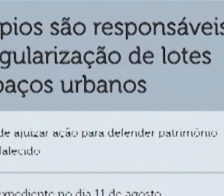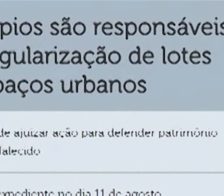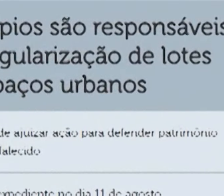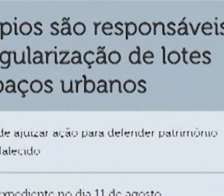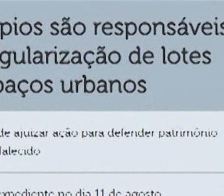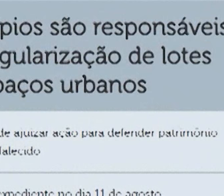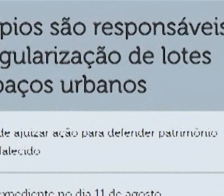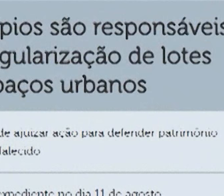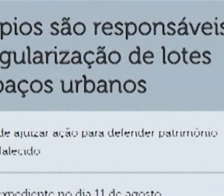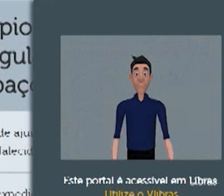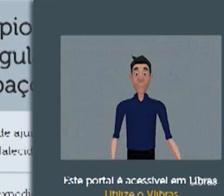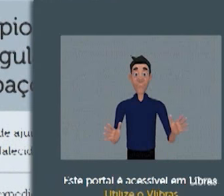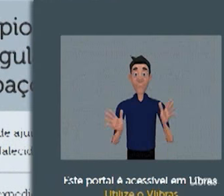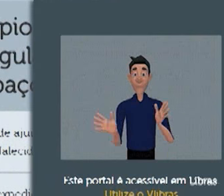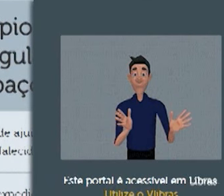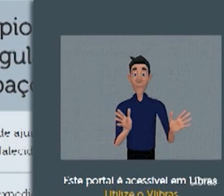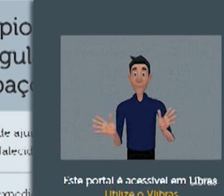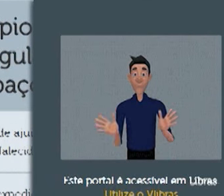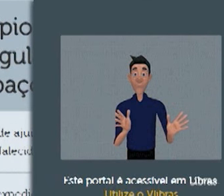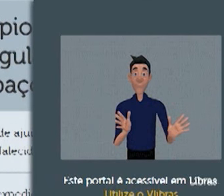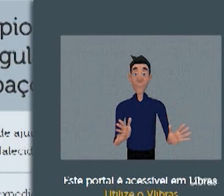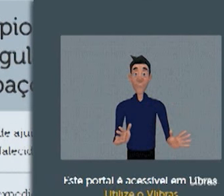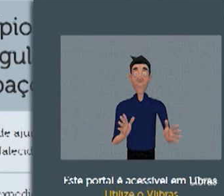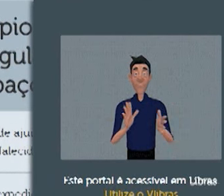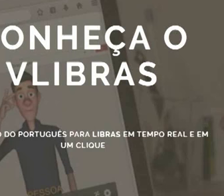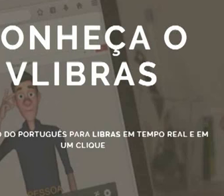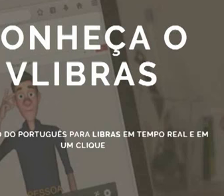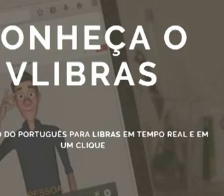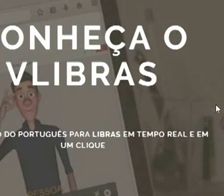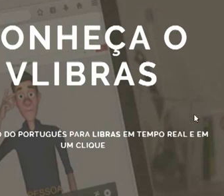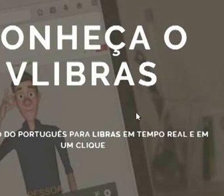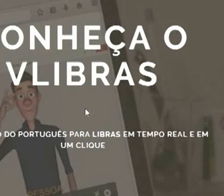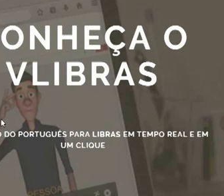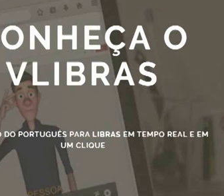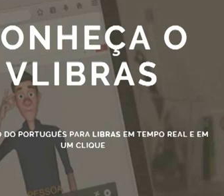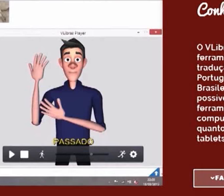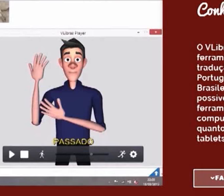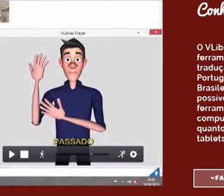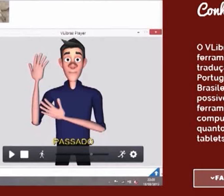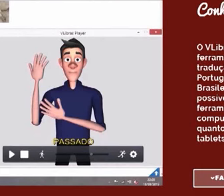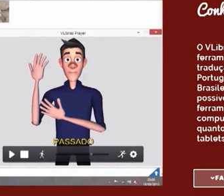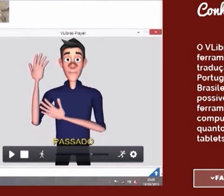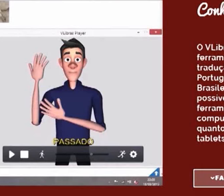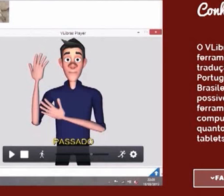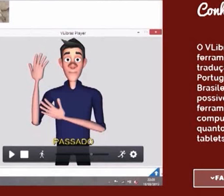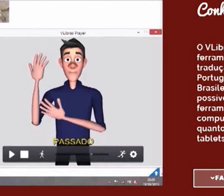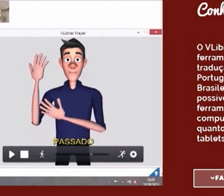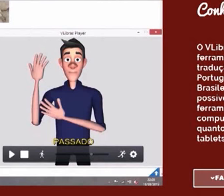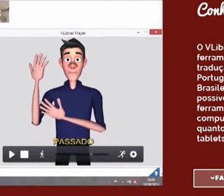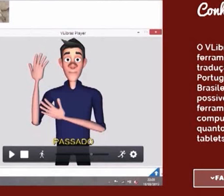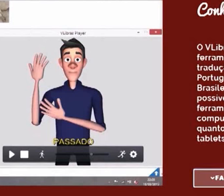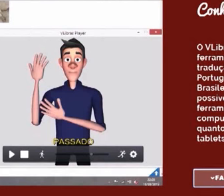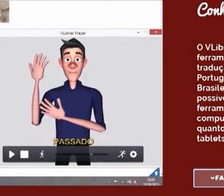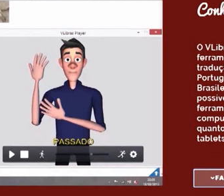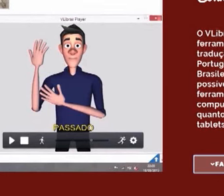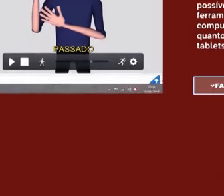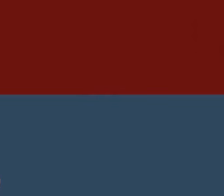mesma ferramenta de acessibilidade. O V-Libras aparece bem no canto esquerdo da página do STJ na internet. Basta clicar